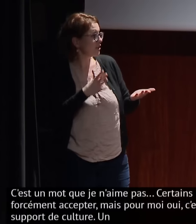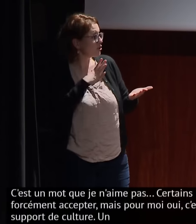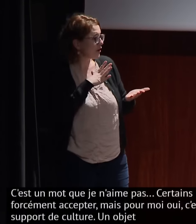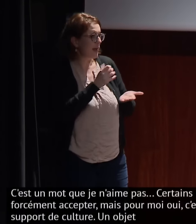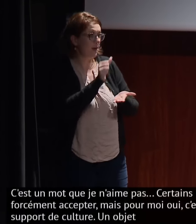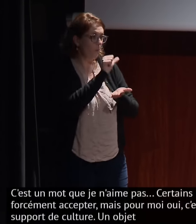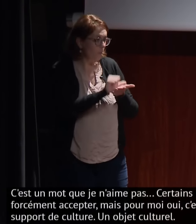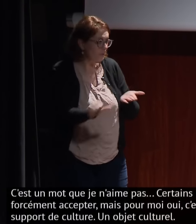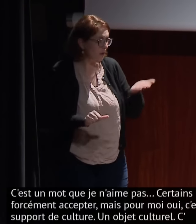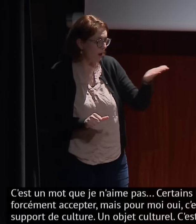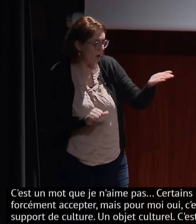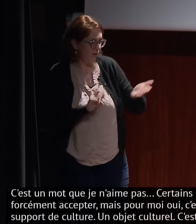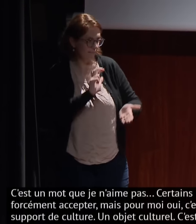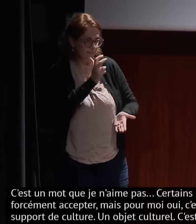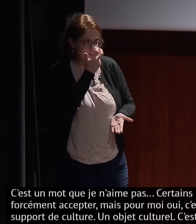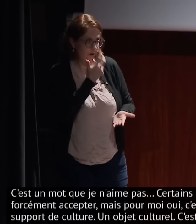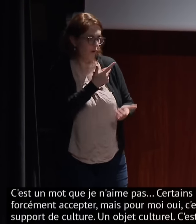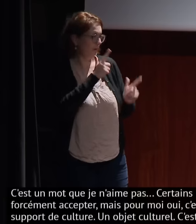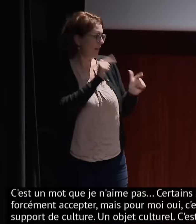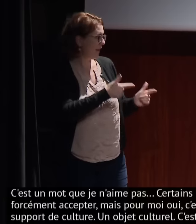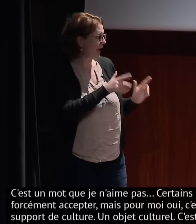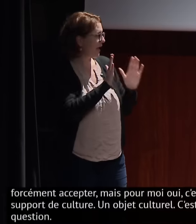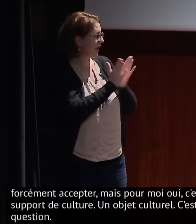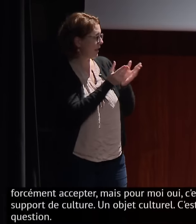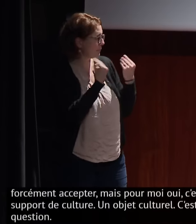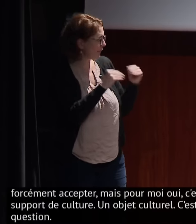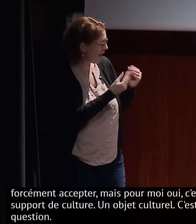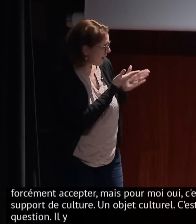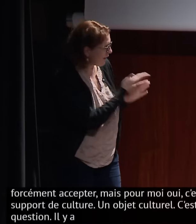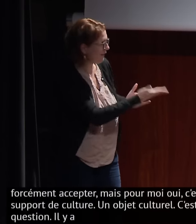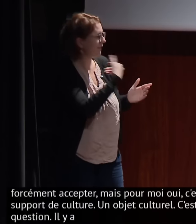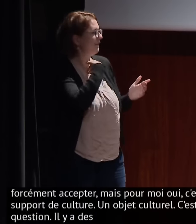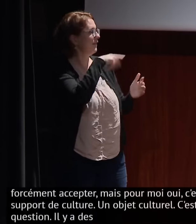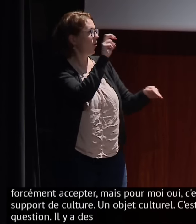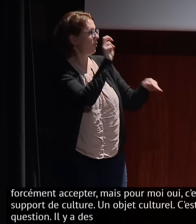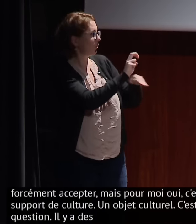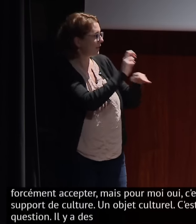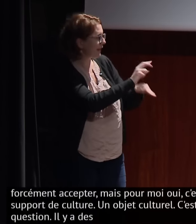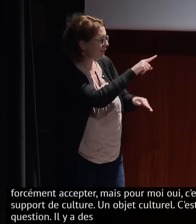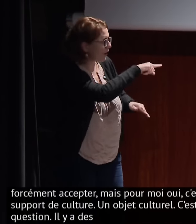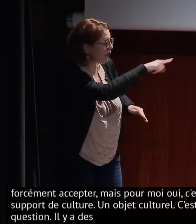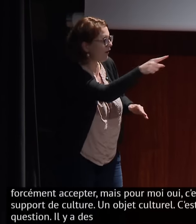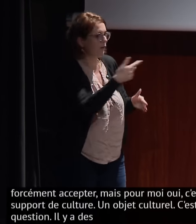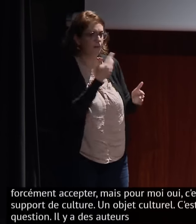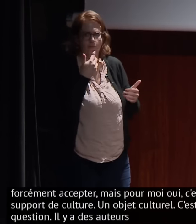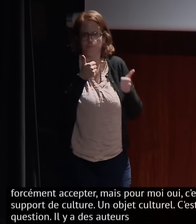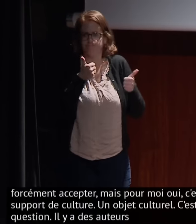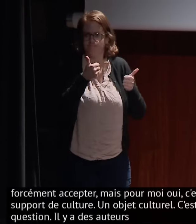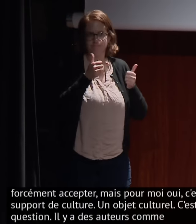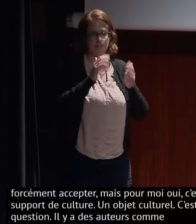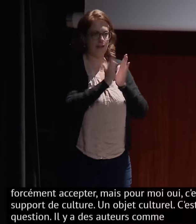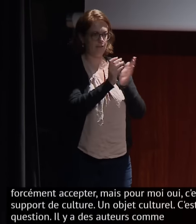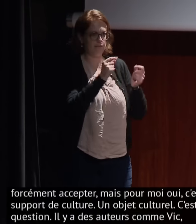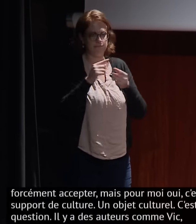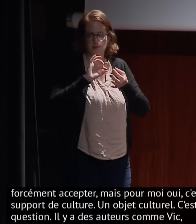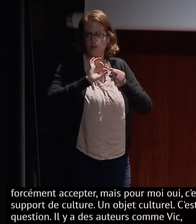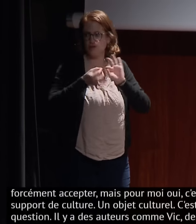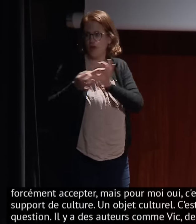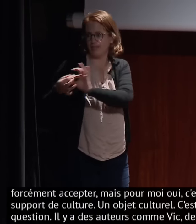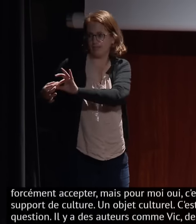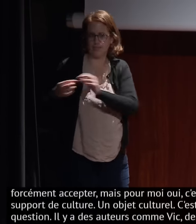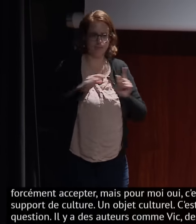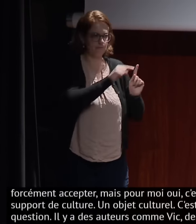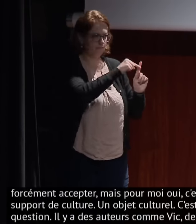ça dont il est question. Il y a des auteurs comme Victor, il y a des conservateurs, il y